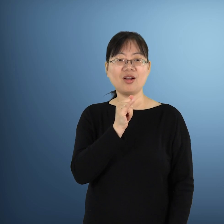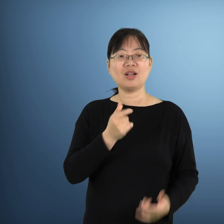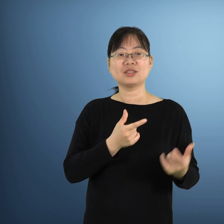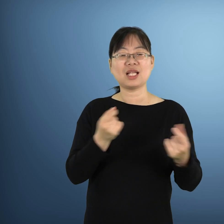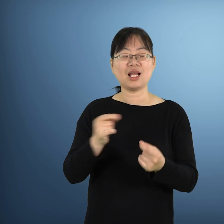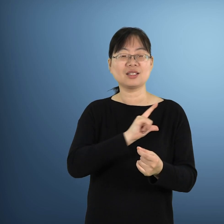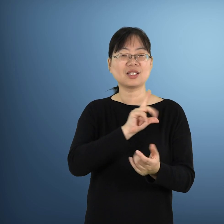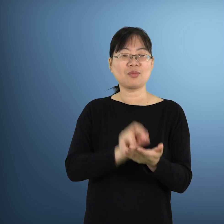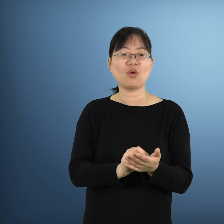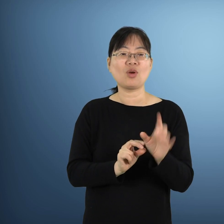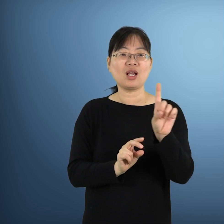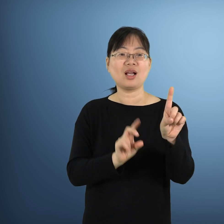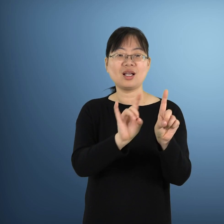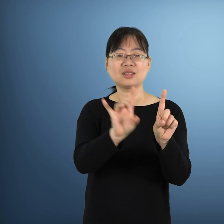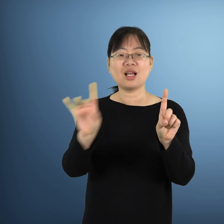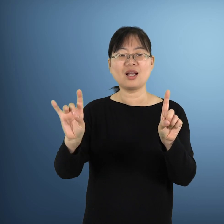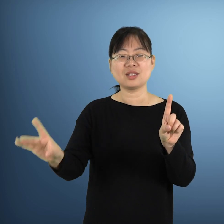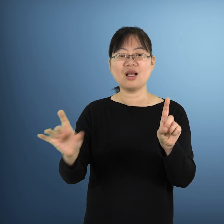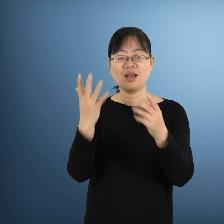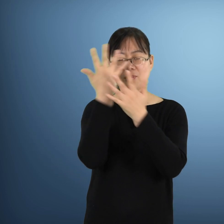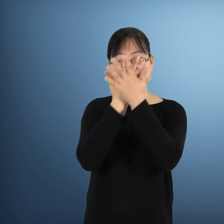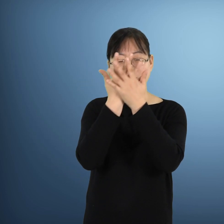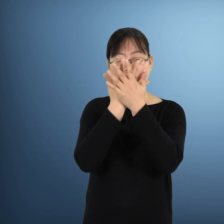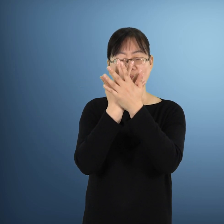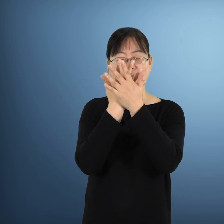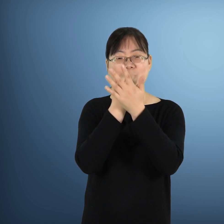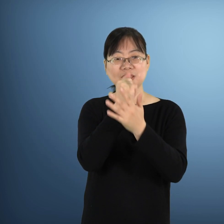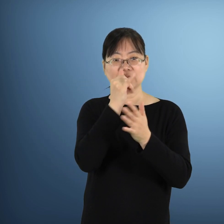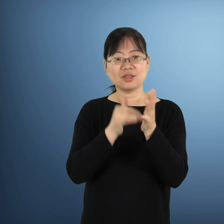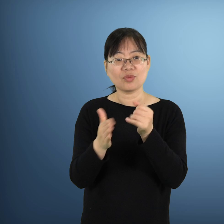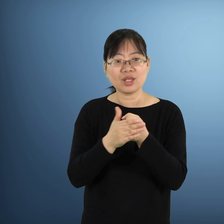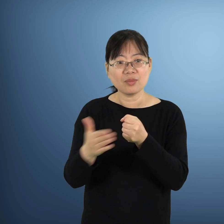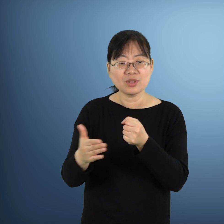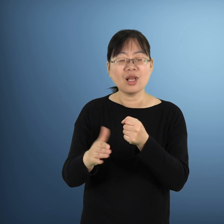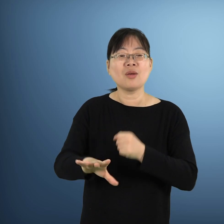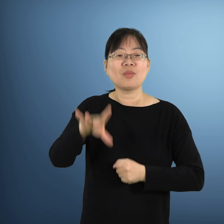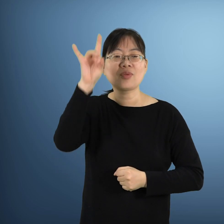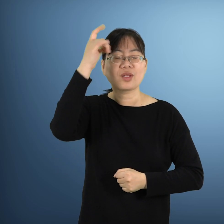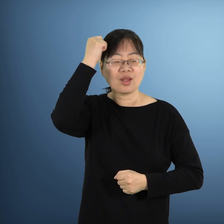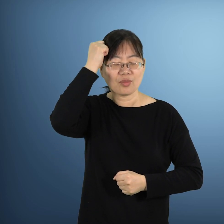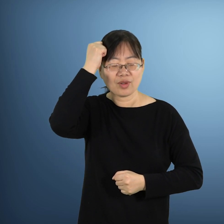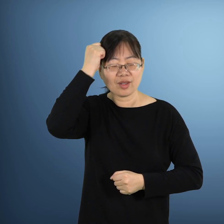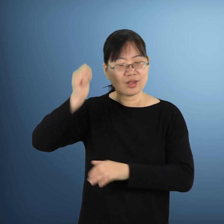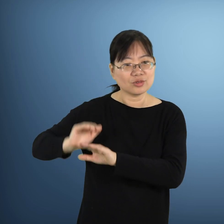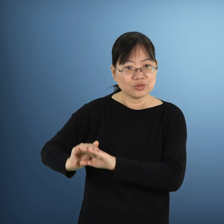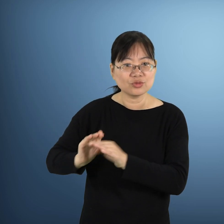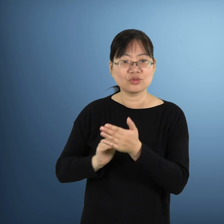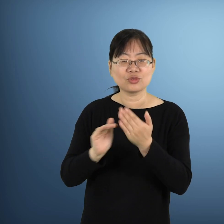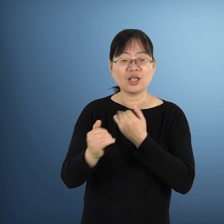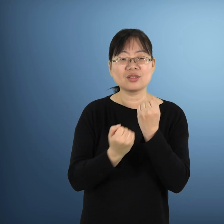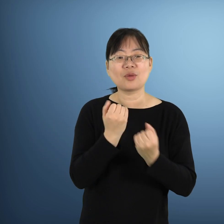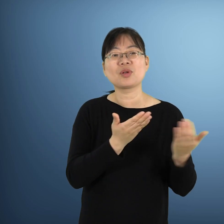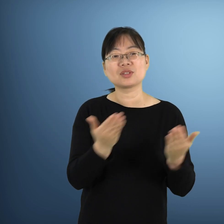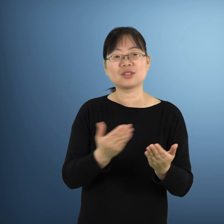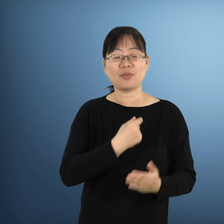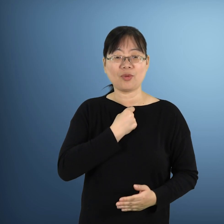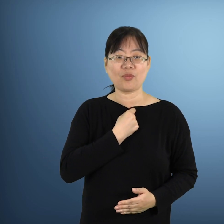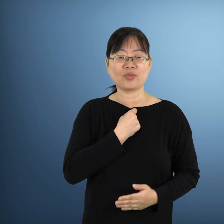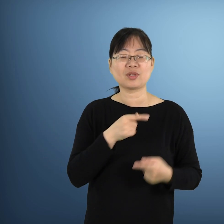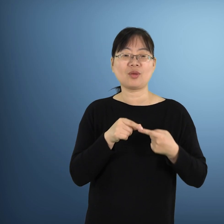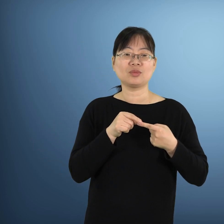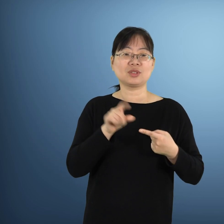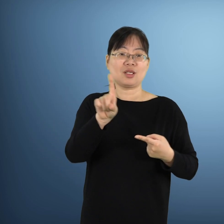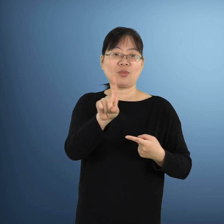제목 하나하나가 모호하고 추상적이죠. 그래도 일단 외워놓고 설명을 좀 들어봅시다. 첫째